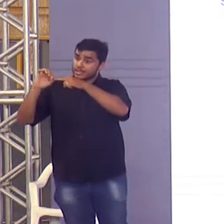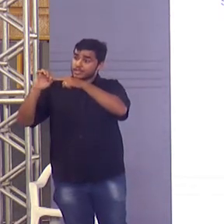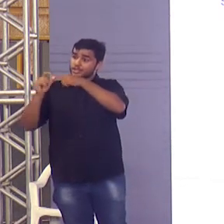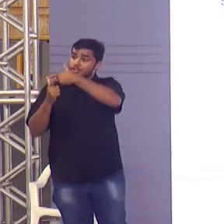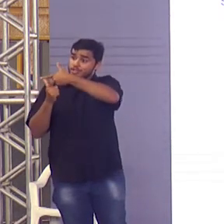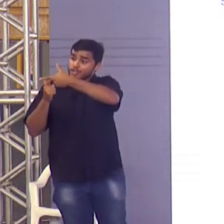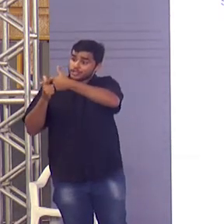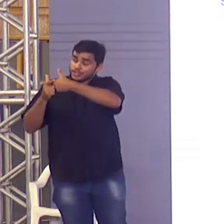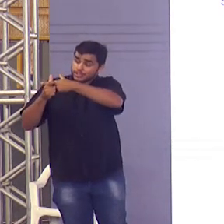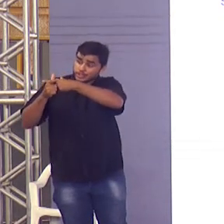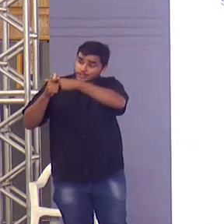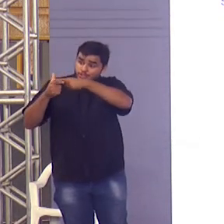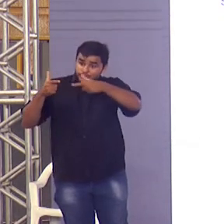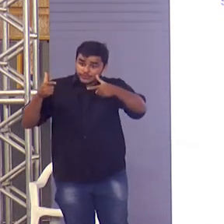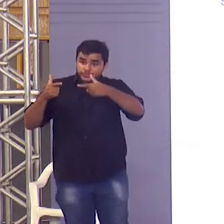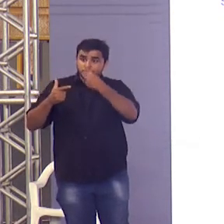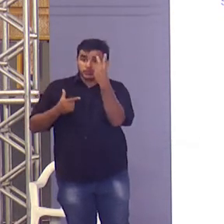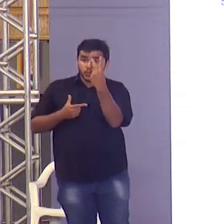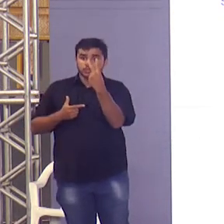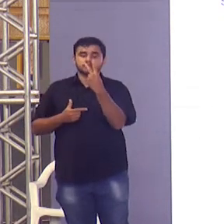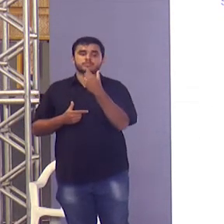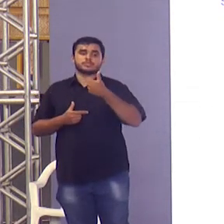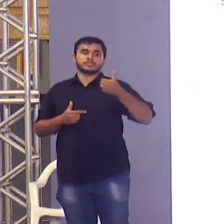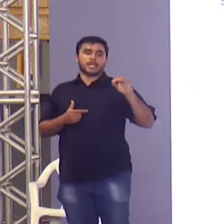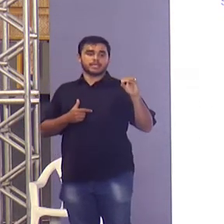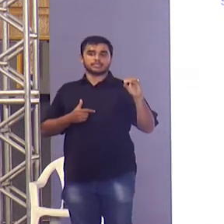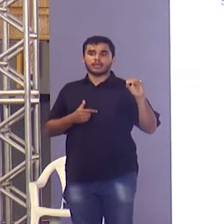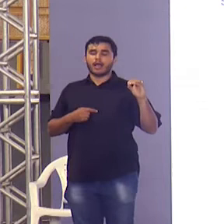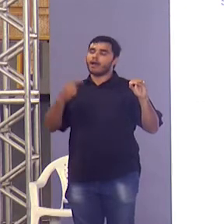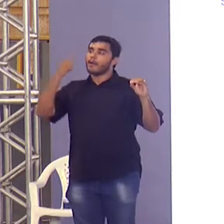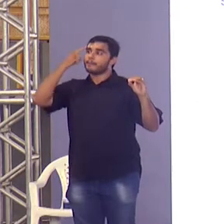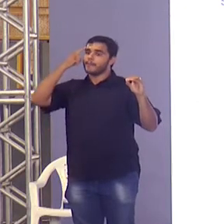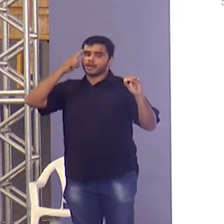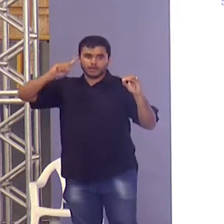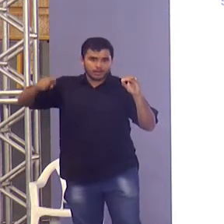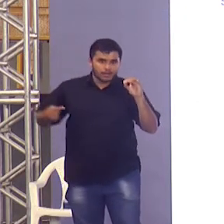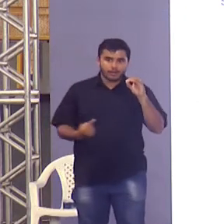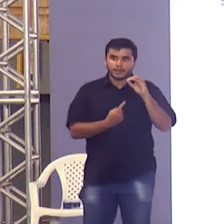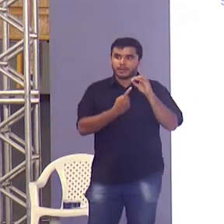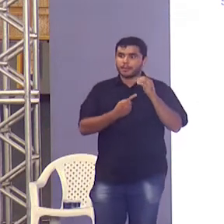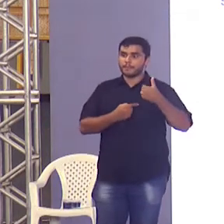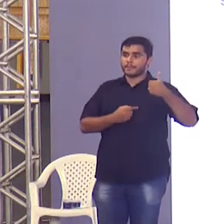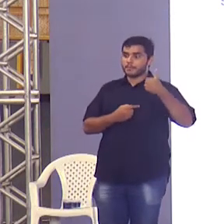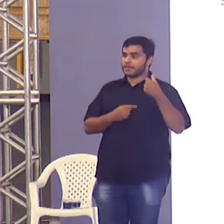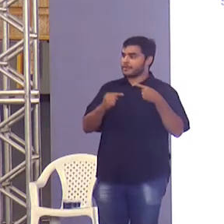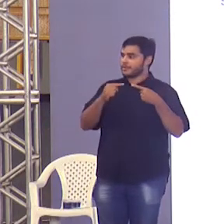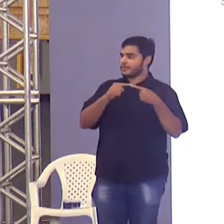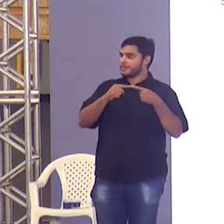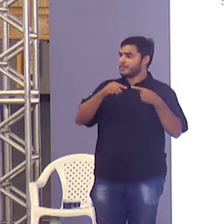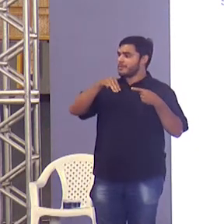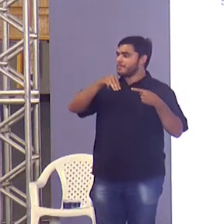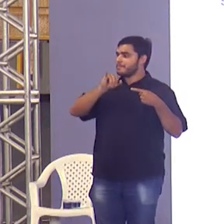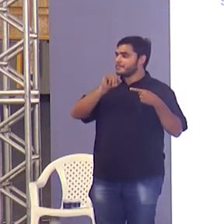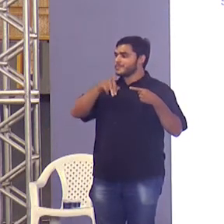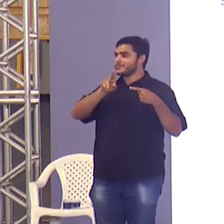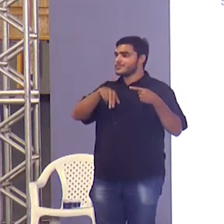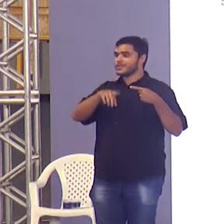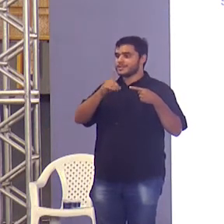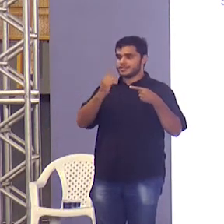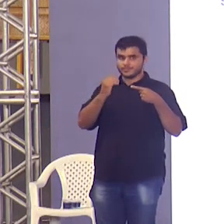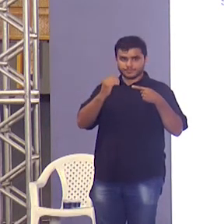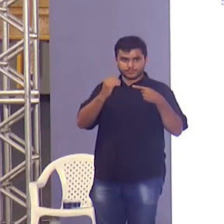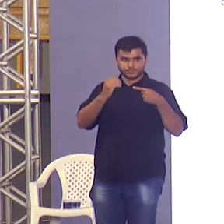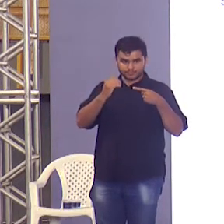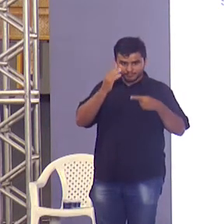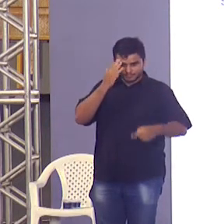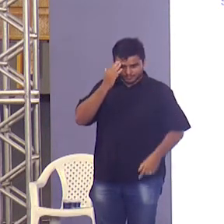2, isso é uma subtração. Somando o 10, o 8 e o 2 dá 20. Se eu dividir o 20 por